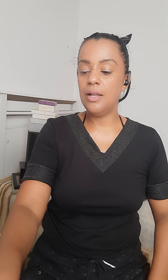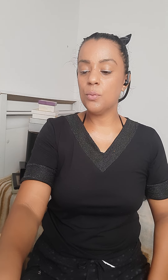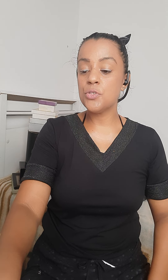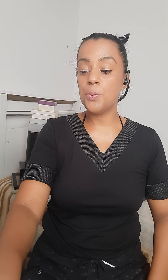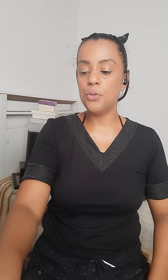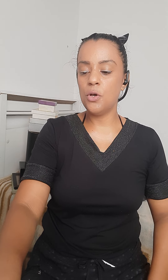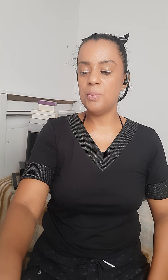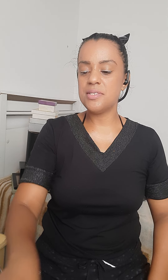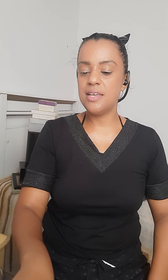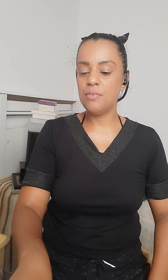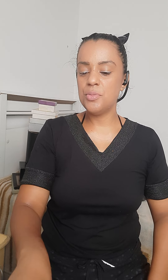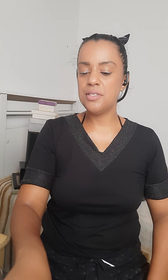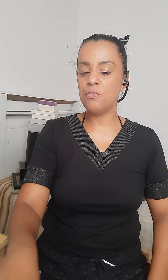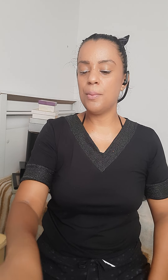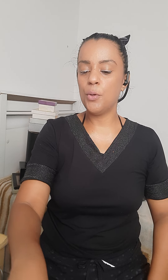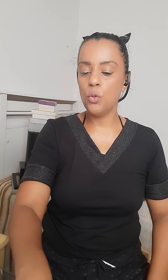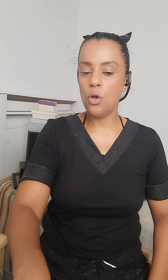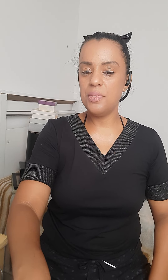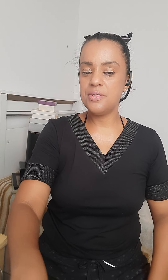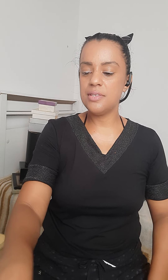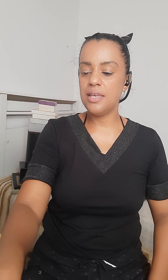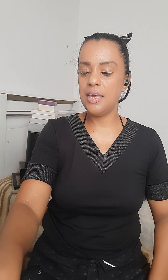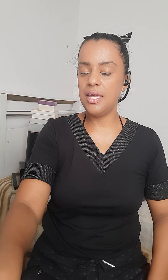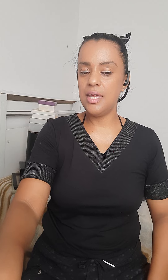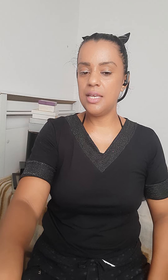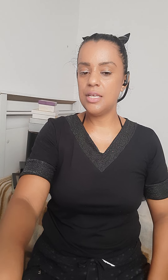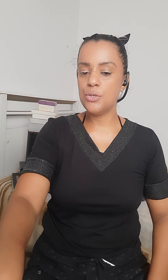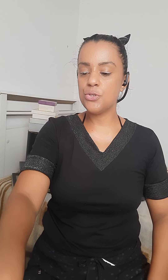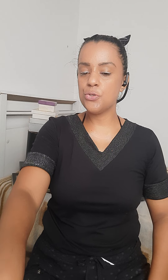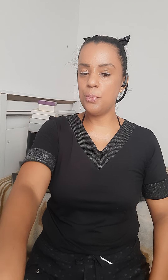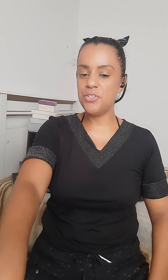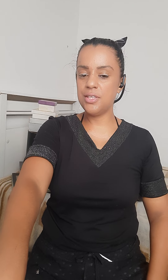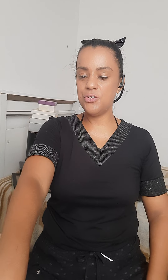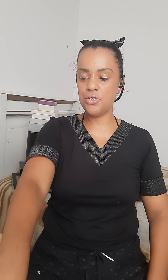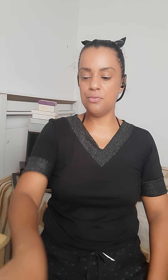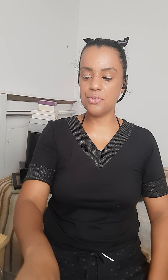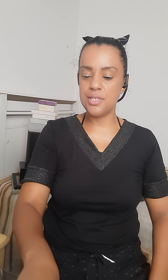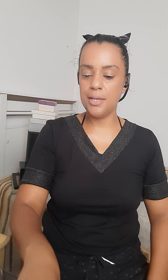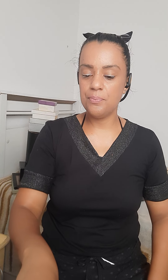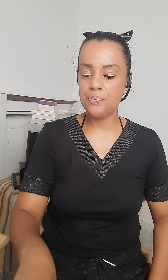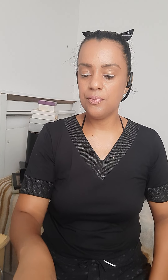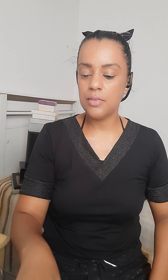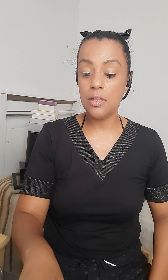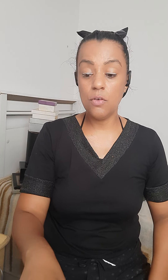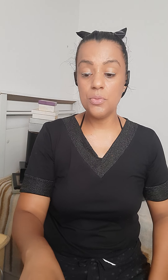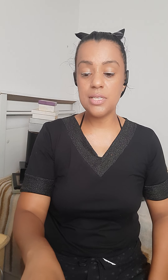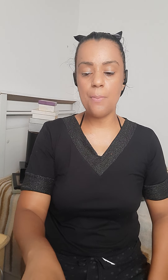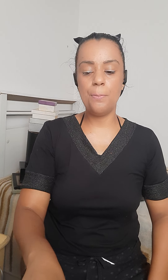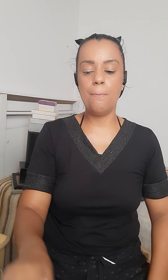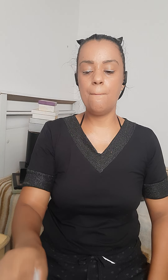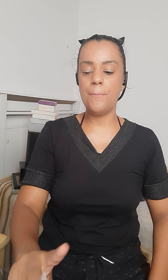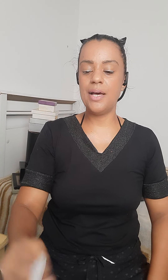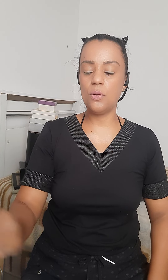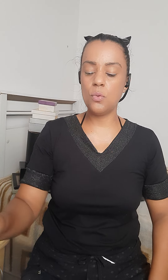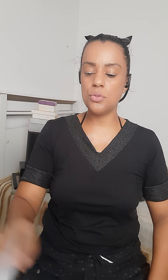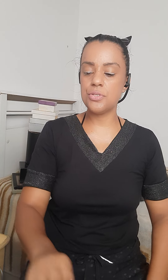os pronomes, né? Vamos então ver pronomes e substantivos, né? Então vamos lá para